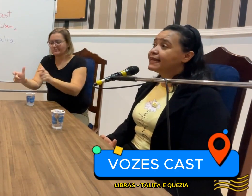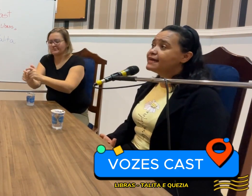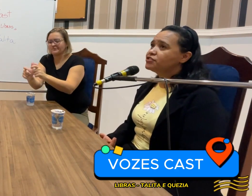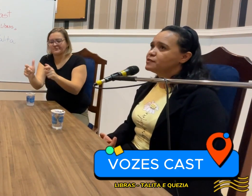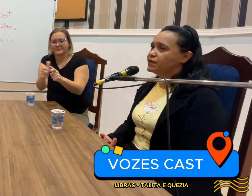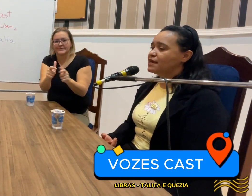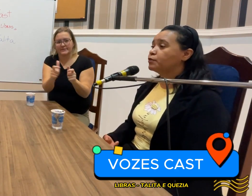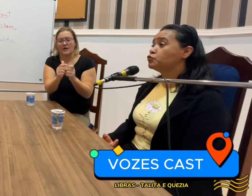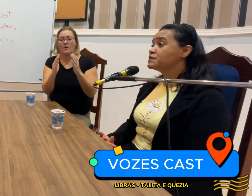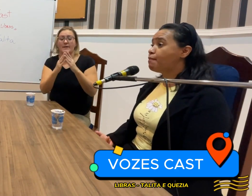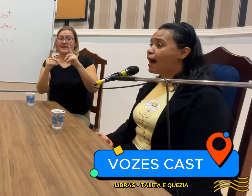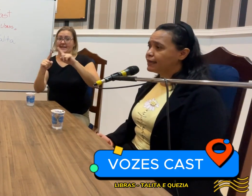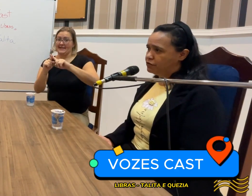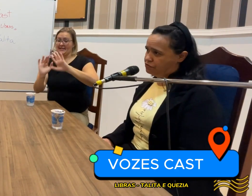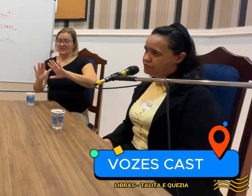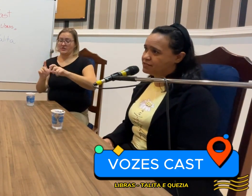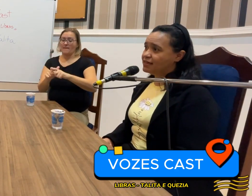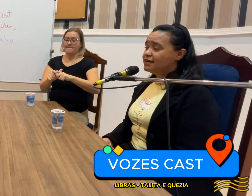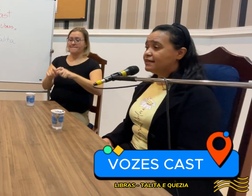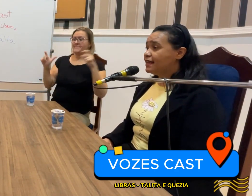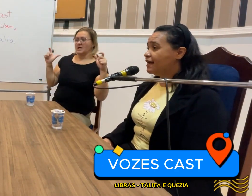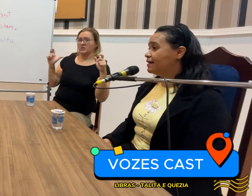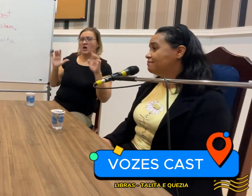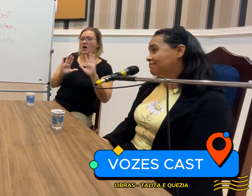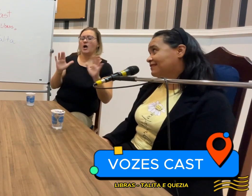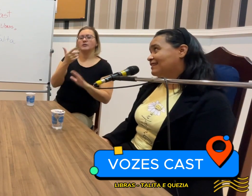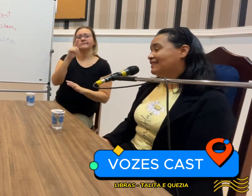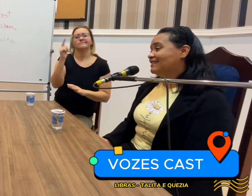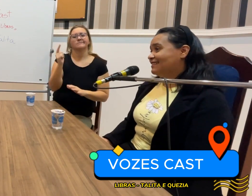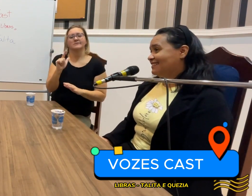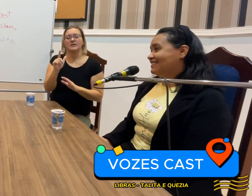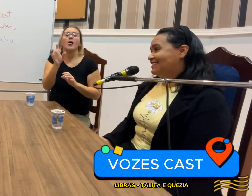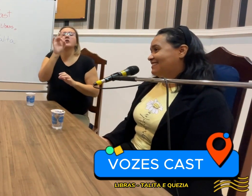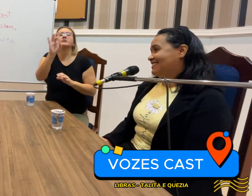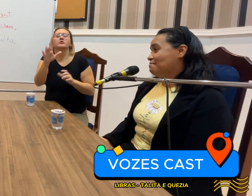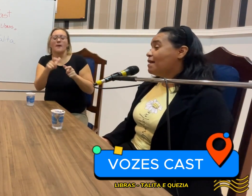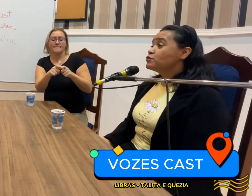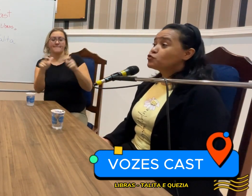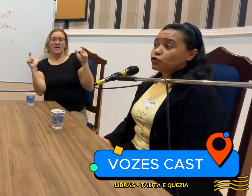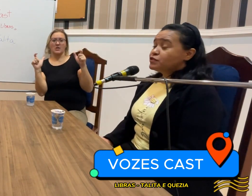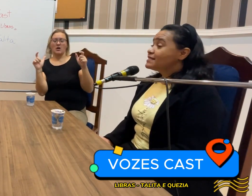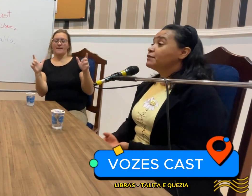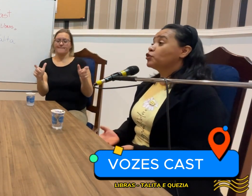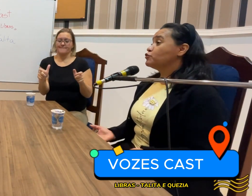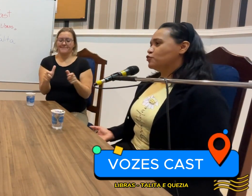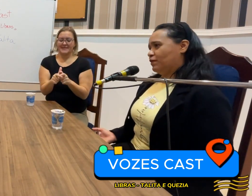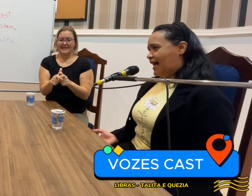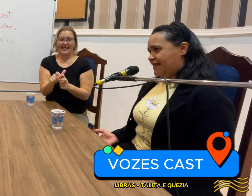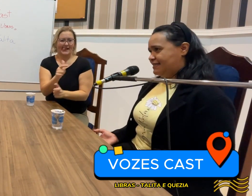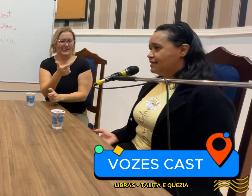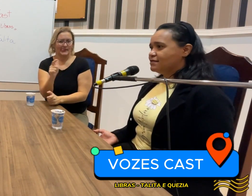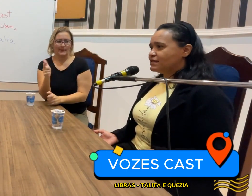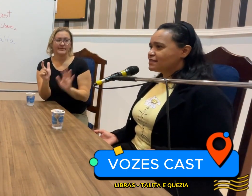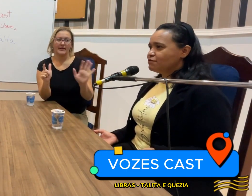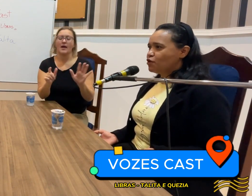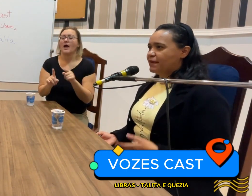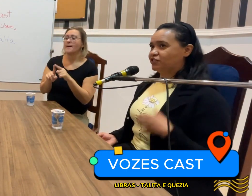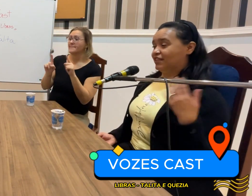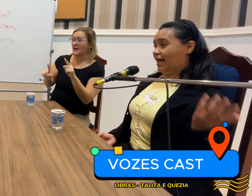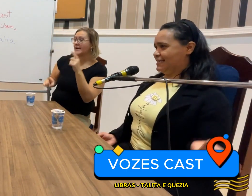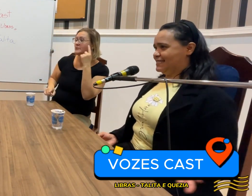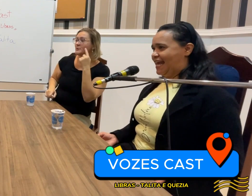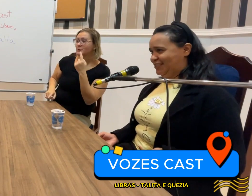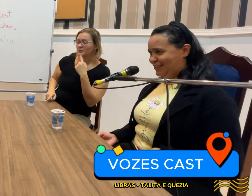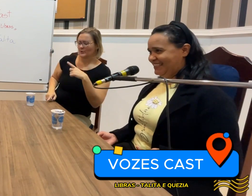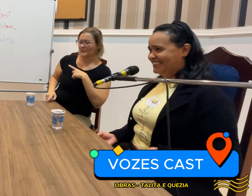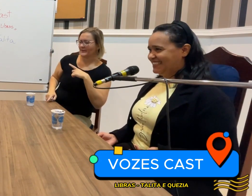Nas igrejas, por exemplo, dos bairros. Isso, né? Isso, dos Mas bairros, os surdos melhor estão dizendo. em todos os lugares. Eles não estão somente